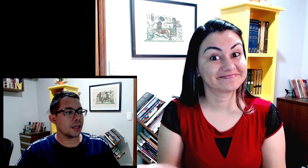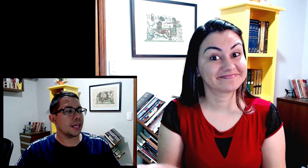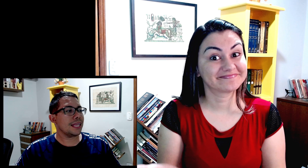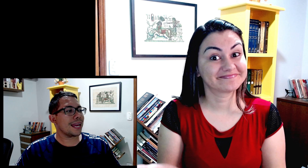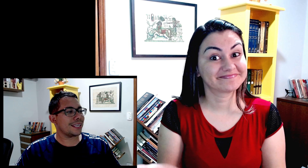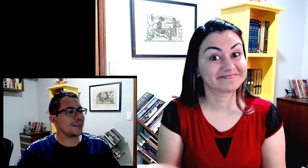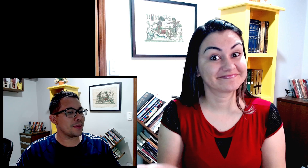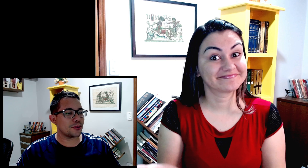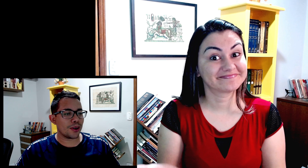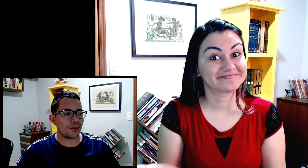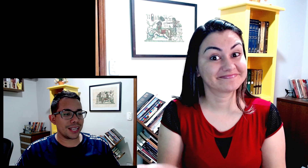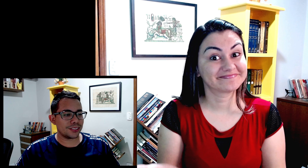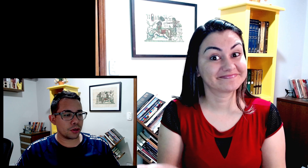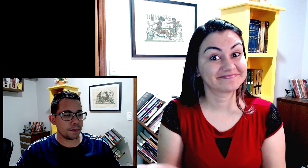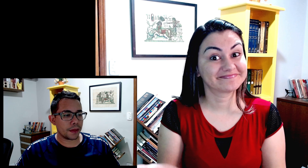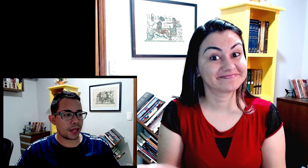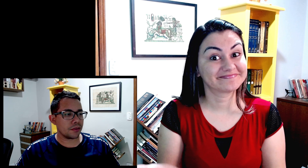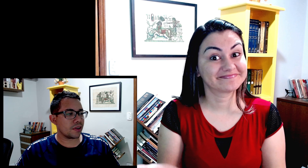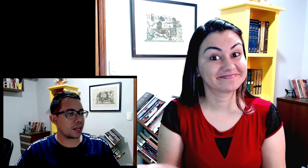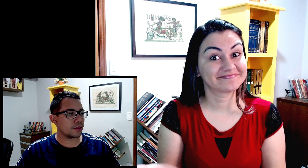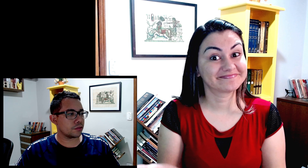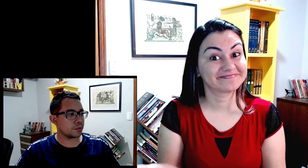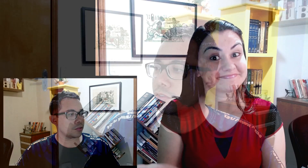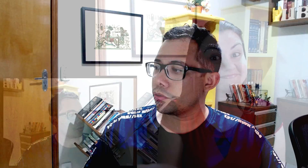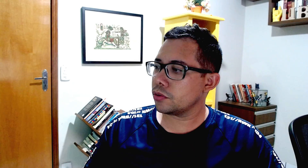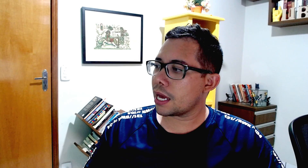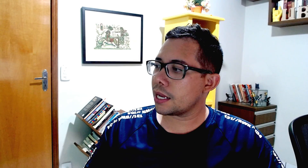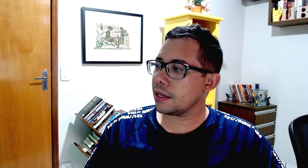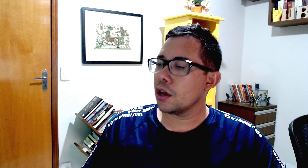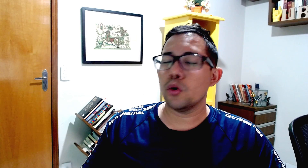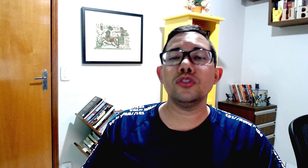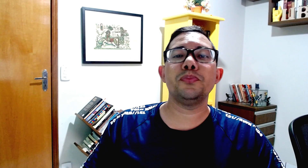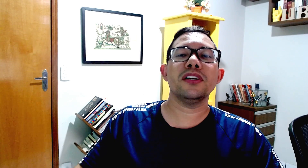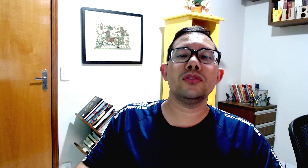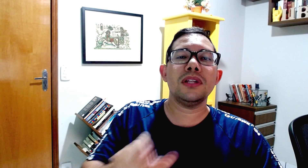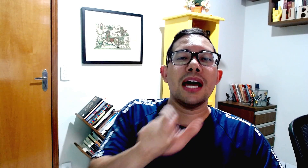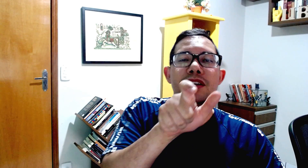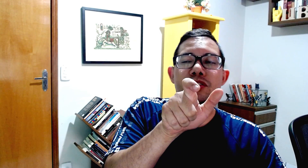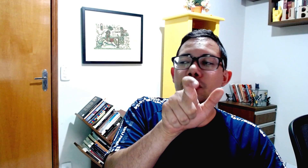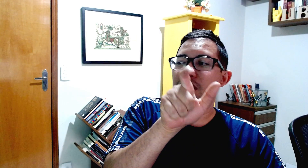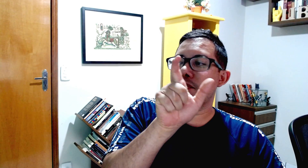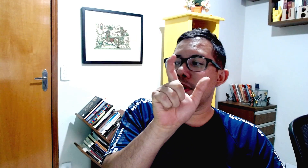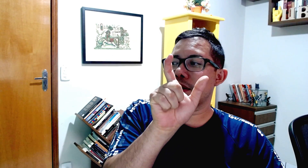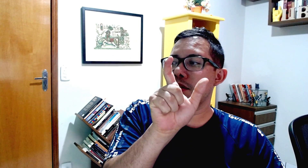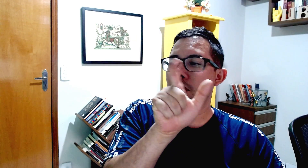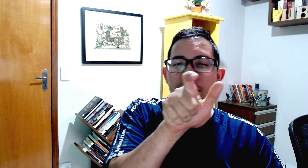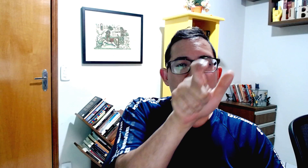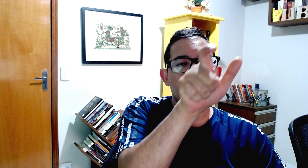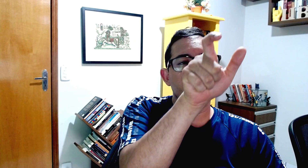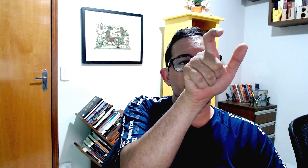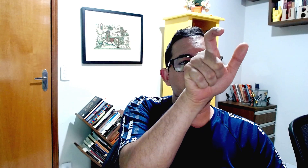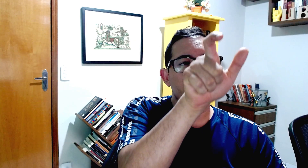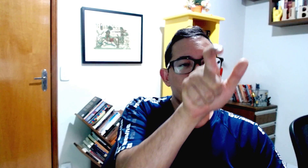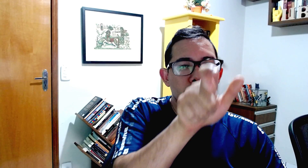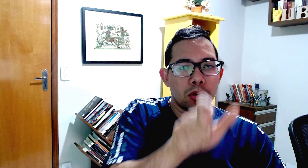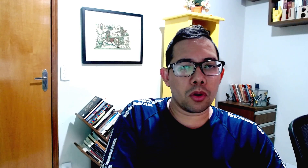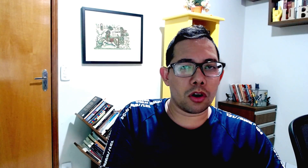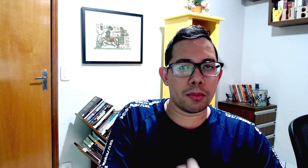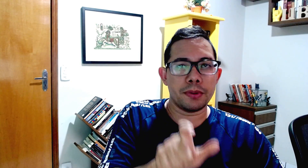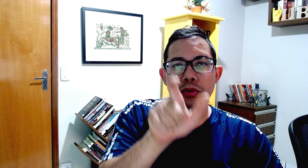E aqui, pessoal, olha só, ela fala, nós vamos estudar aí os personagens, ó. Ela pega aqui, ó, como se fosse uma pessoa, coloca uma pessoa